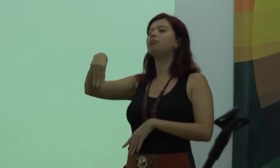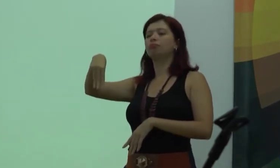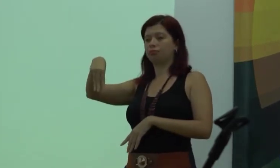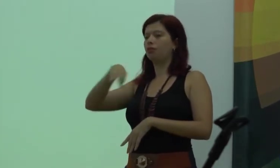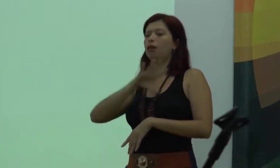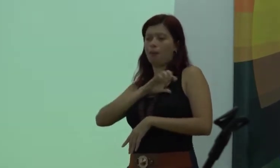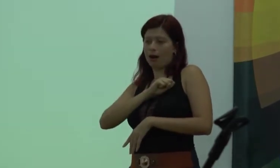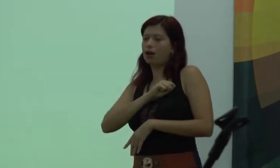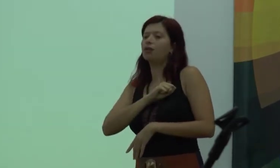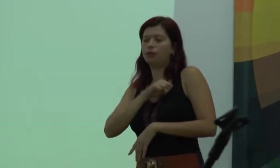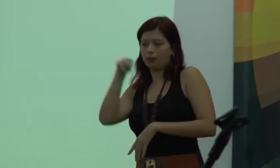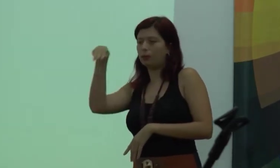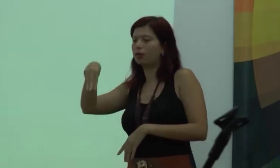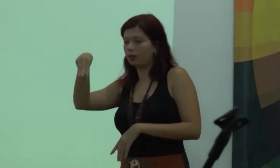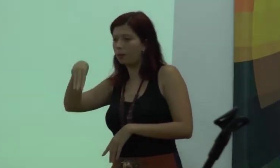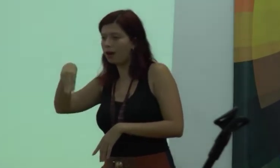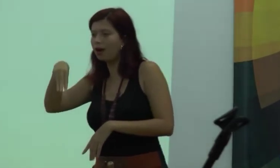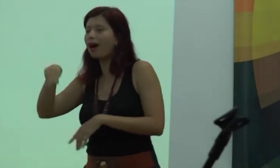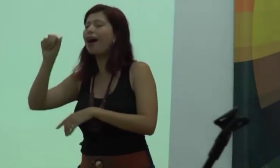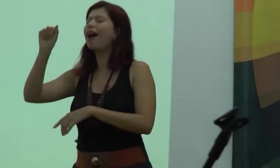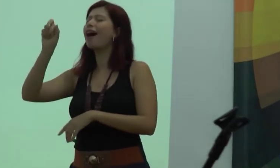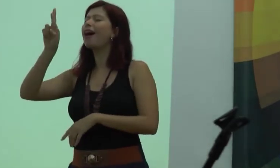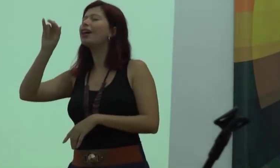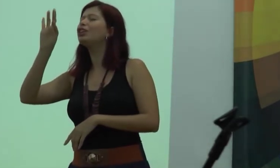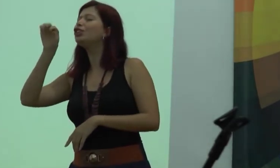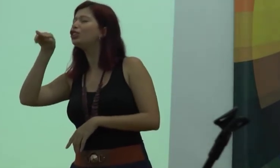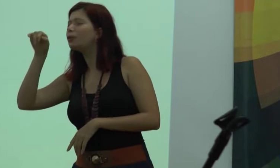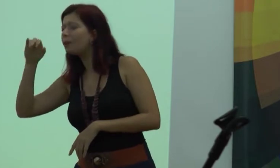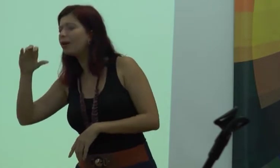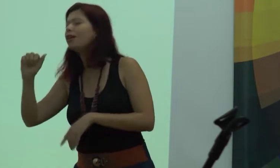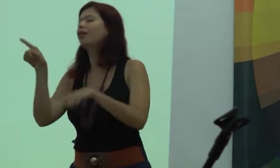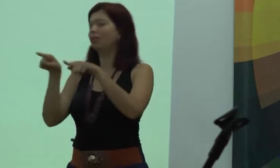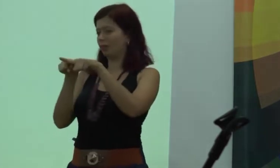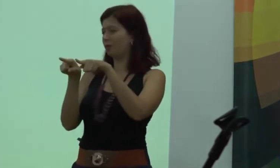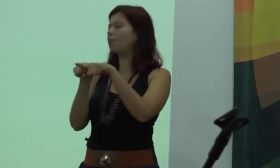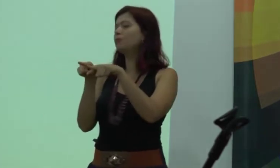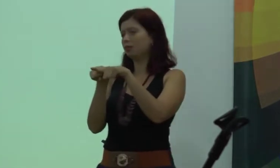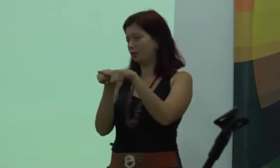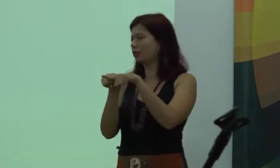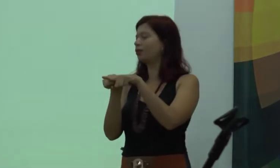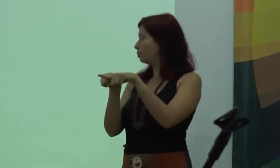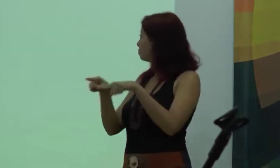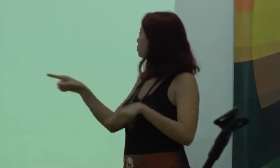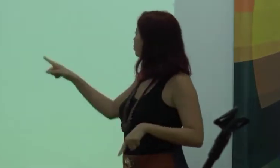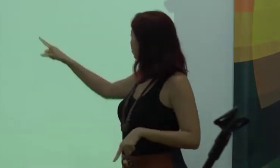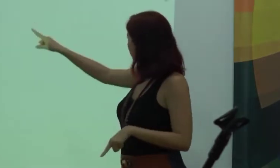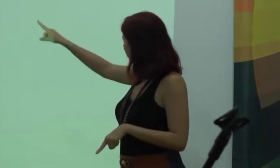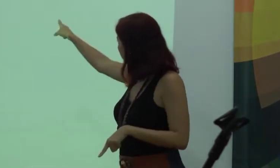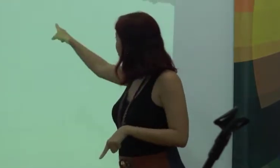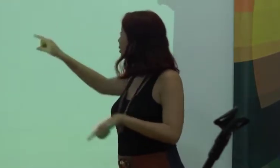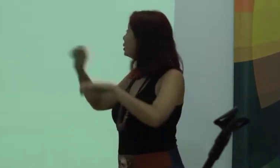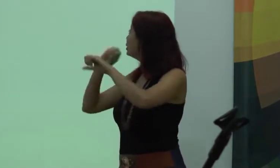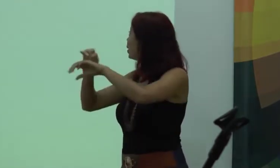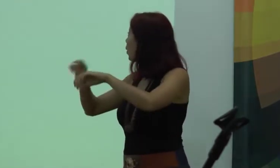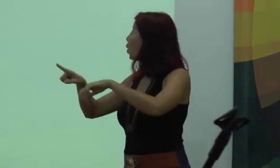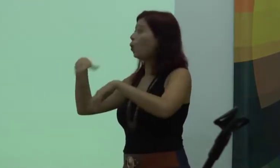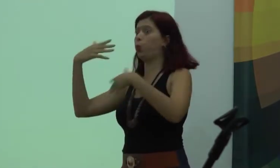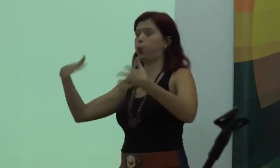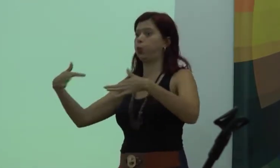na matemática. Ele amava a matemática, na anatomia também.